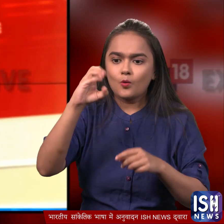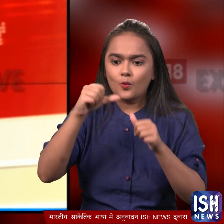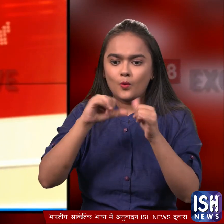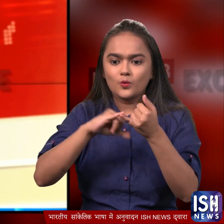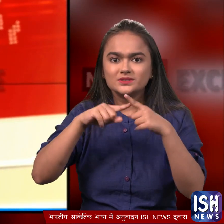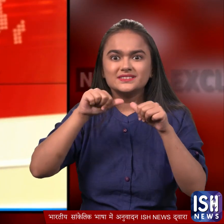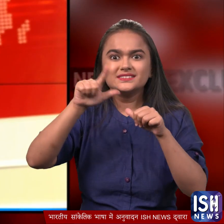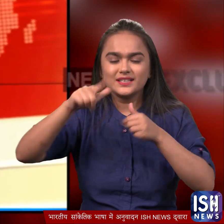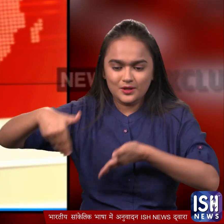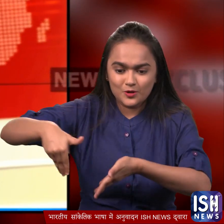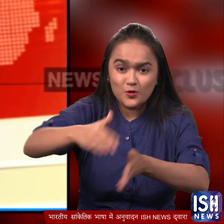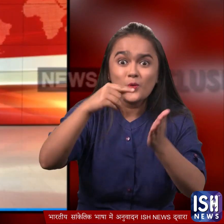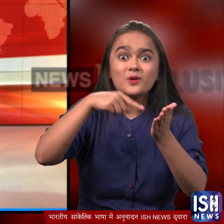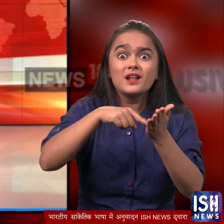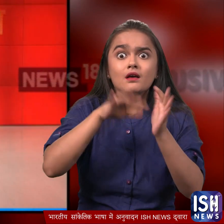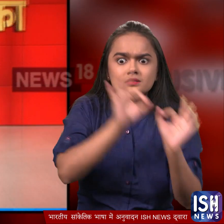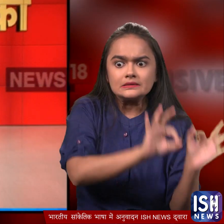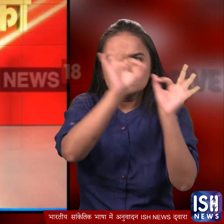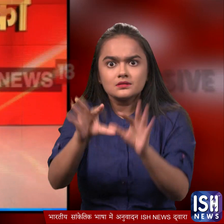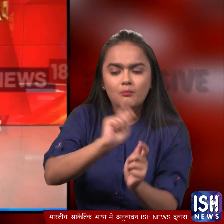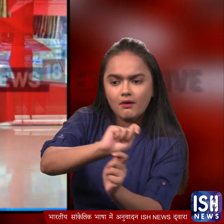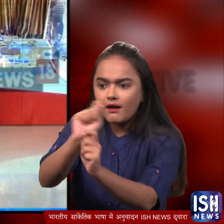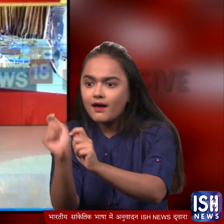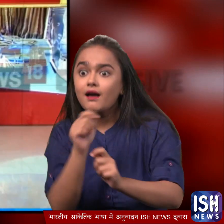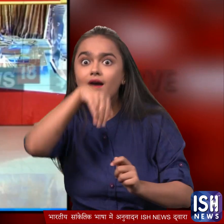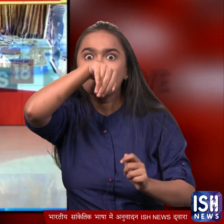युवक ने कोस्टल रोड का ही मॉडल बना दिया। ये वही